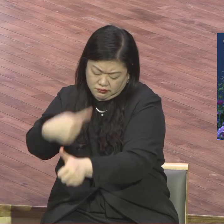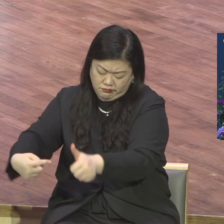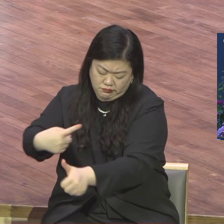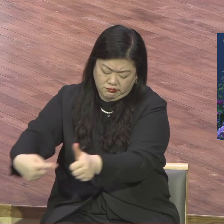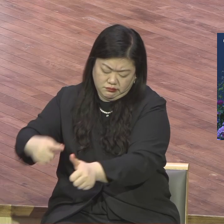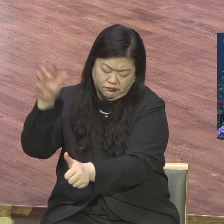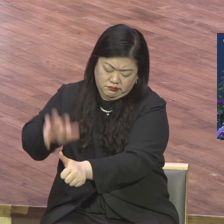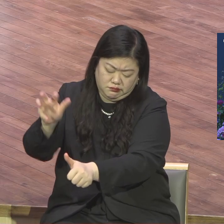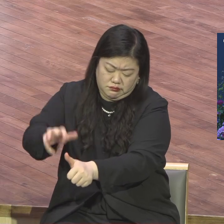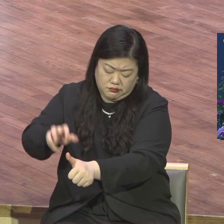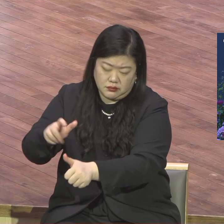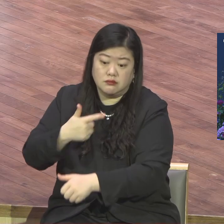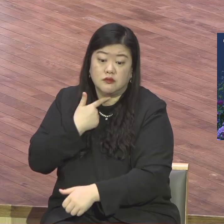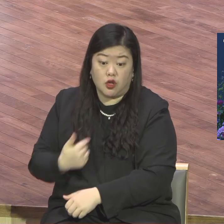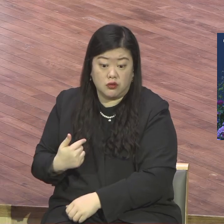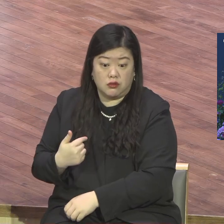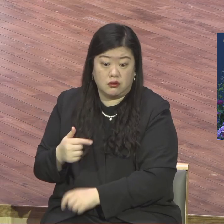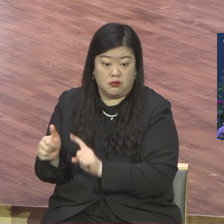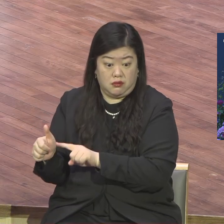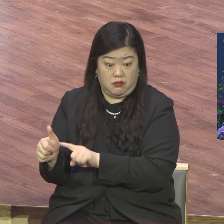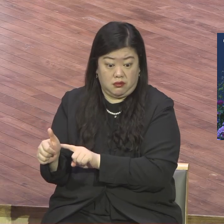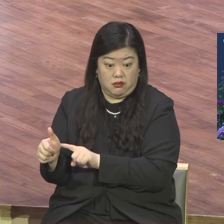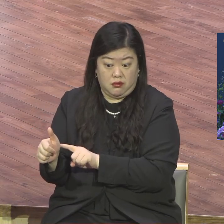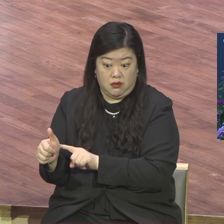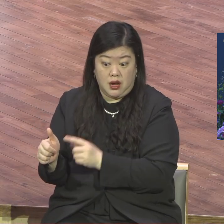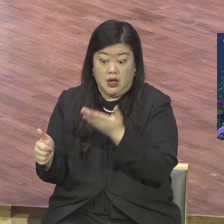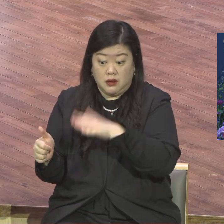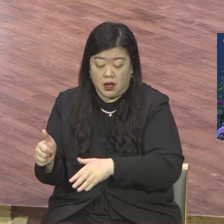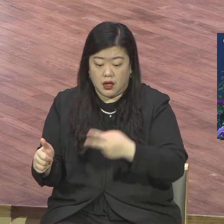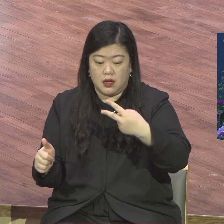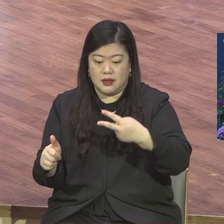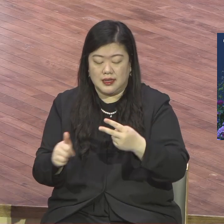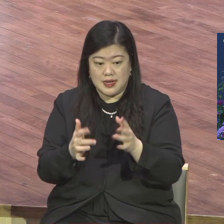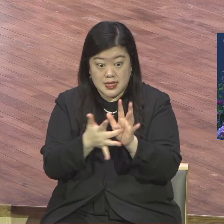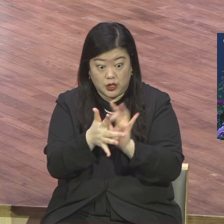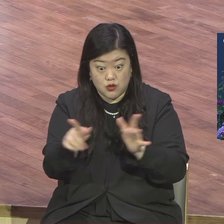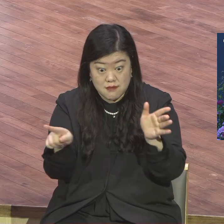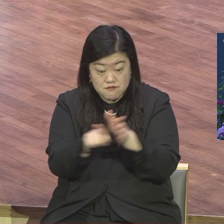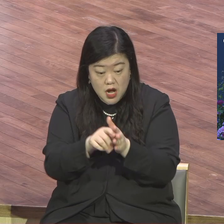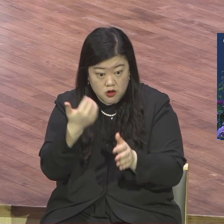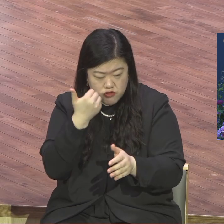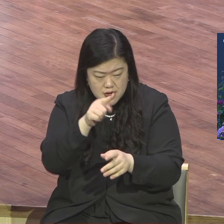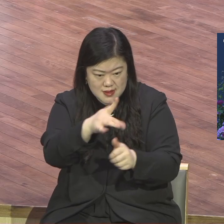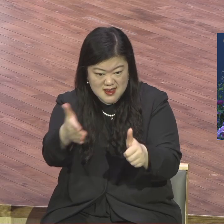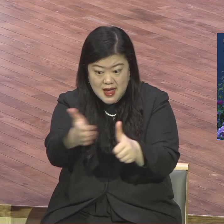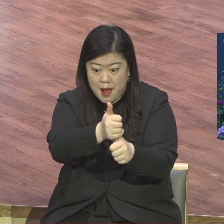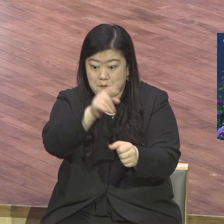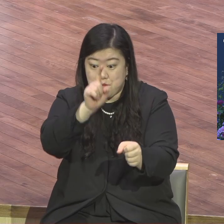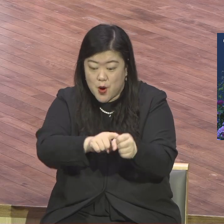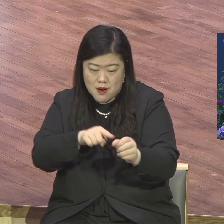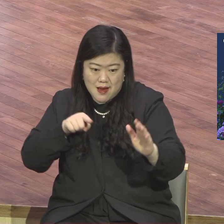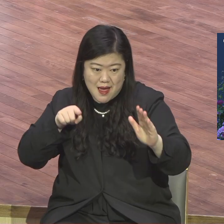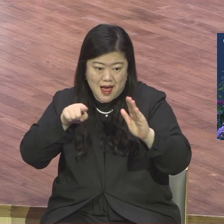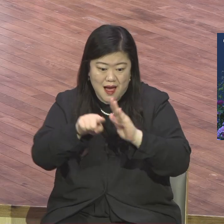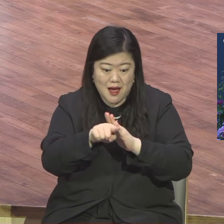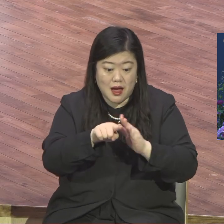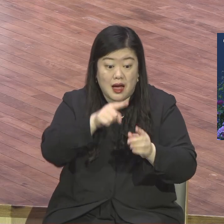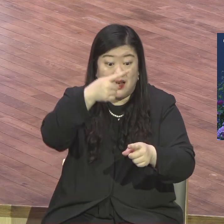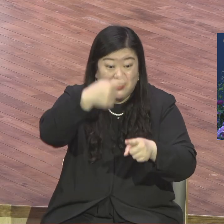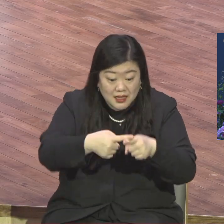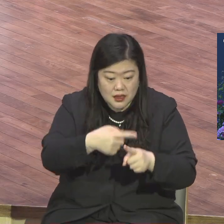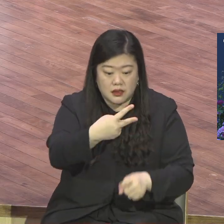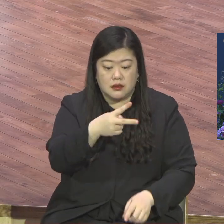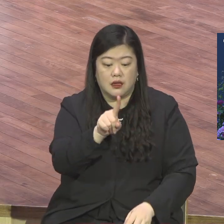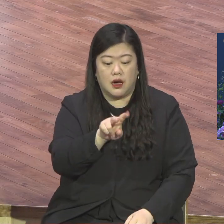앞서서 핍박하던 핍박자였지만은 다메섹 사건 이후에 부활하신 예수 그리스도를 직접